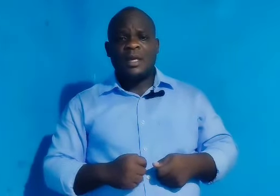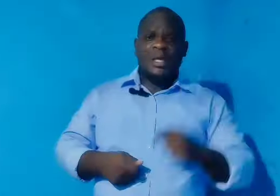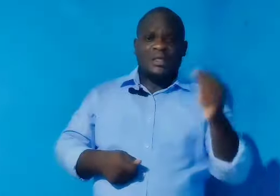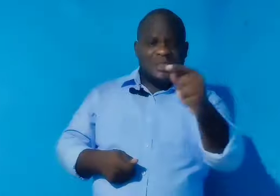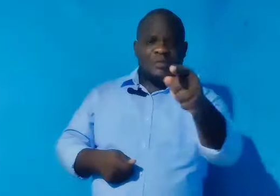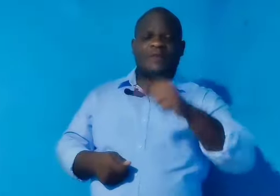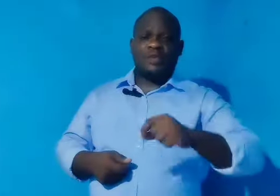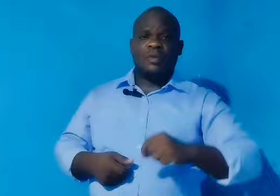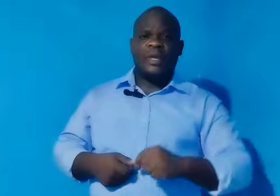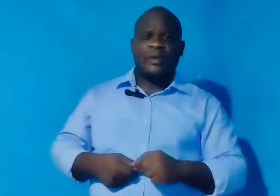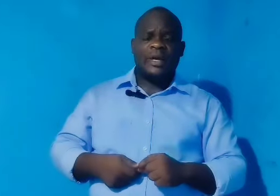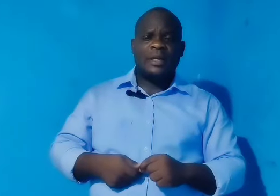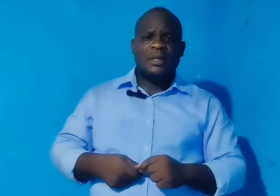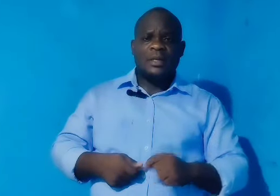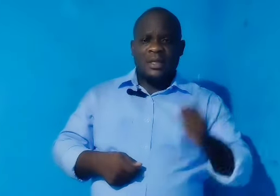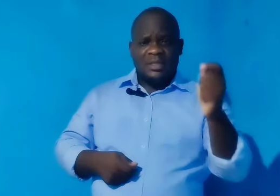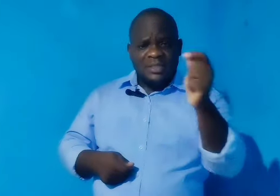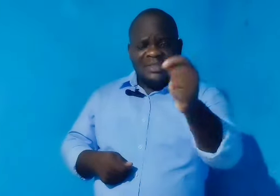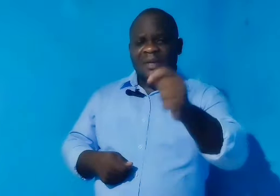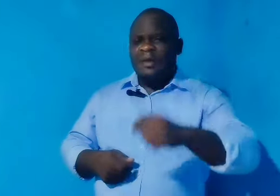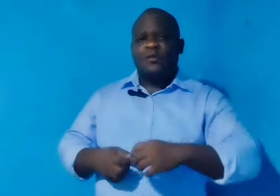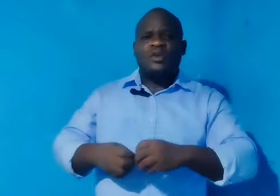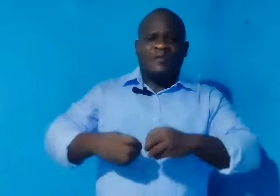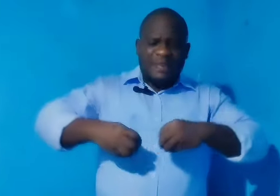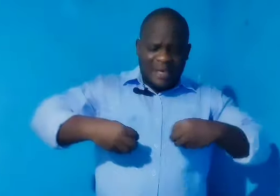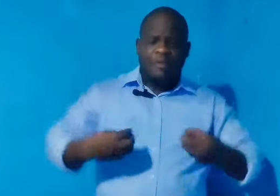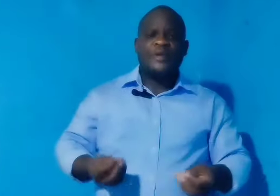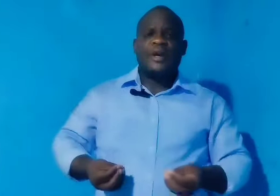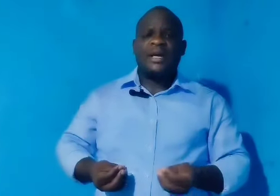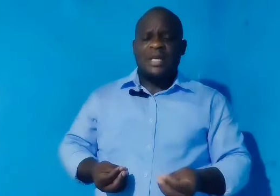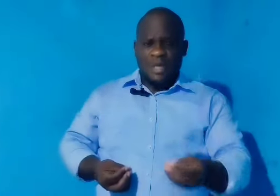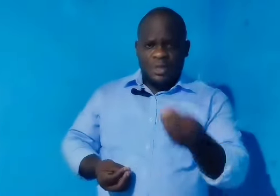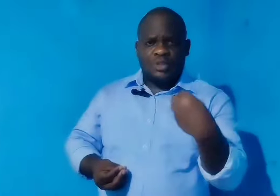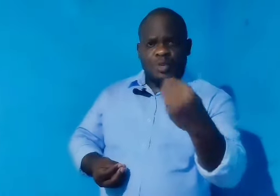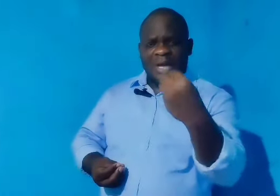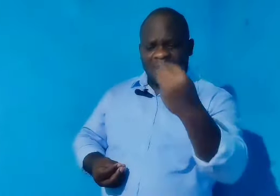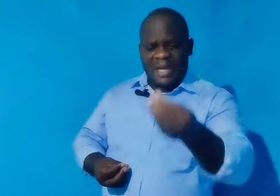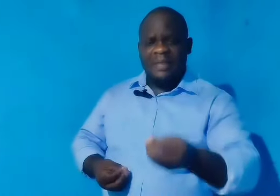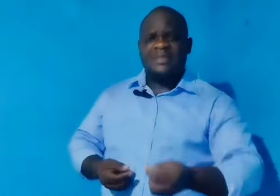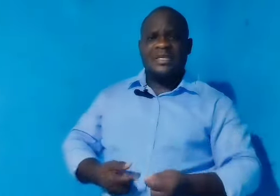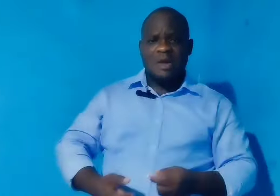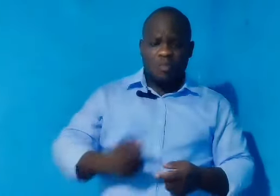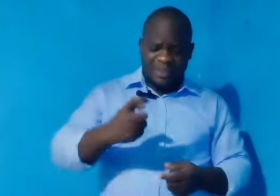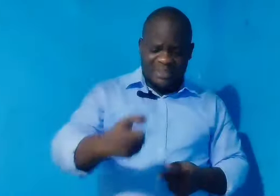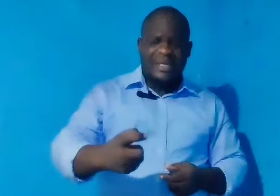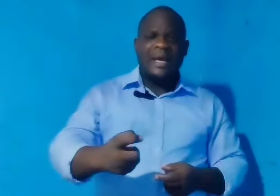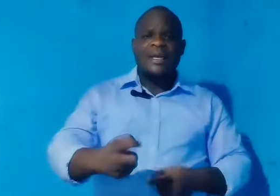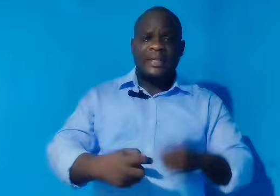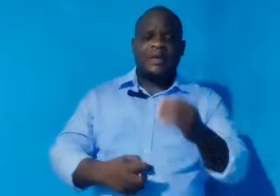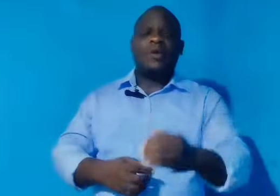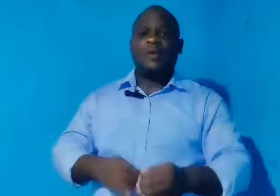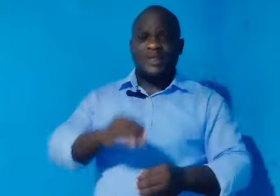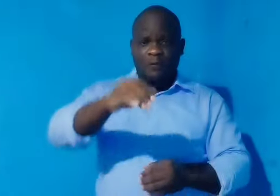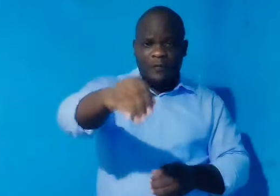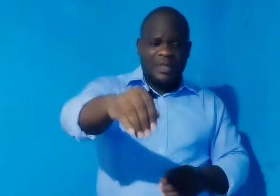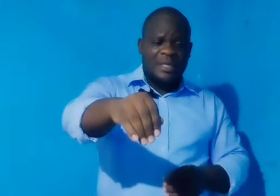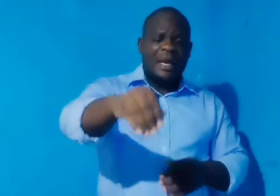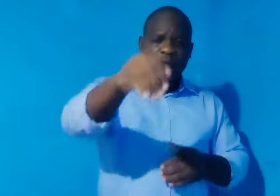Jinsi unavozomewa Jinsi ambayo unavodhala uliwa Ichukwe kama ngazi ya kupitia Ili kwamba wezi kufikia